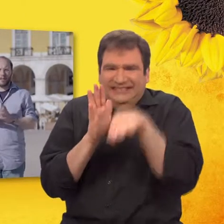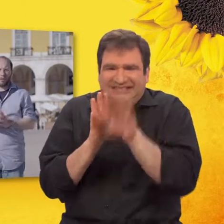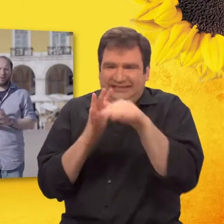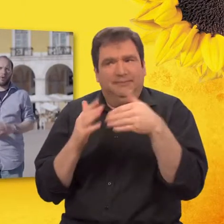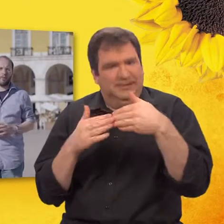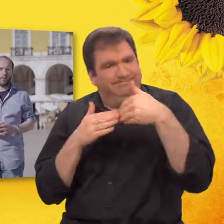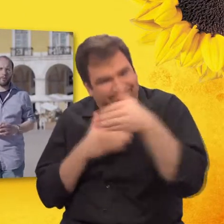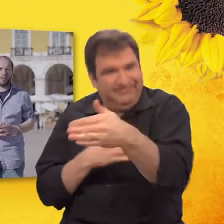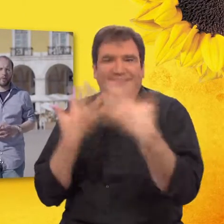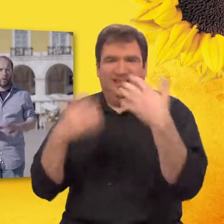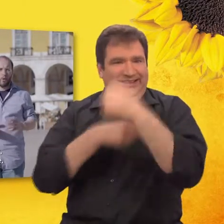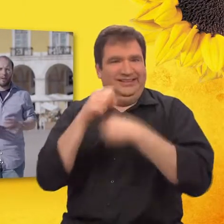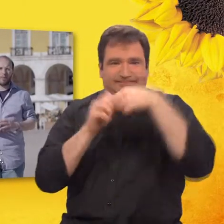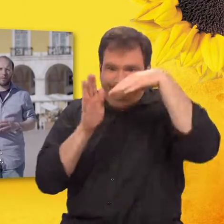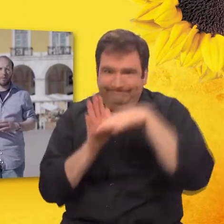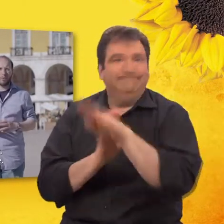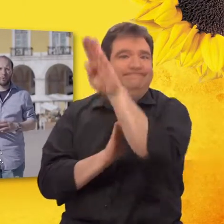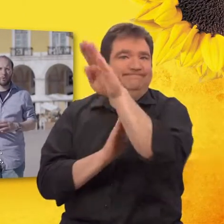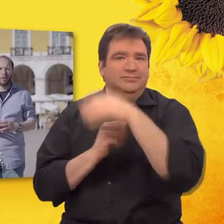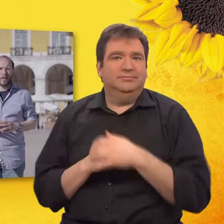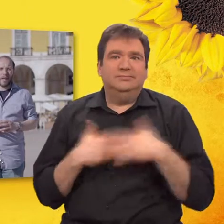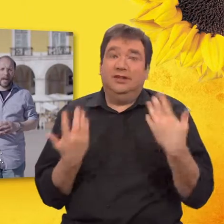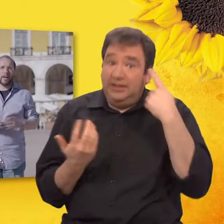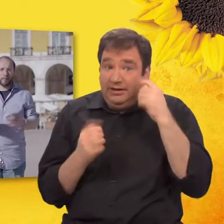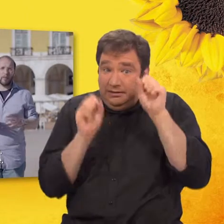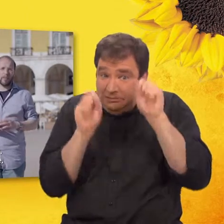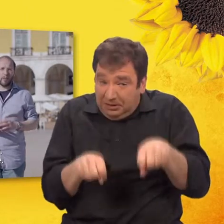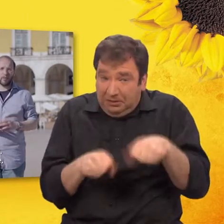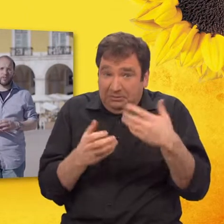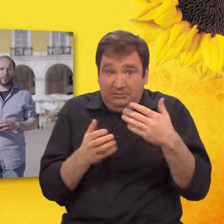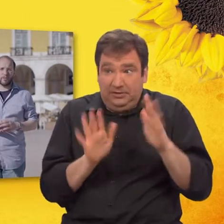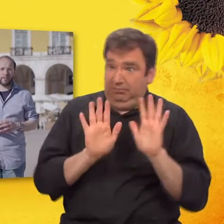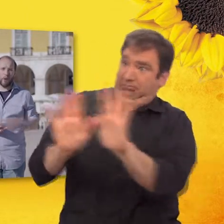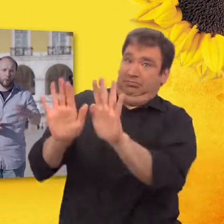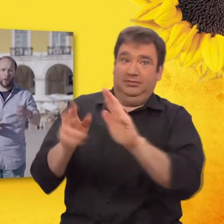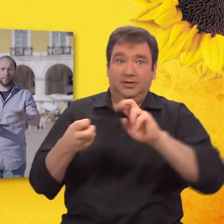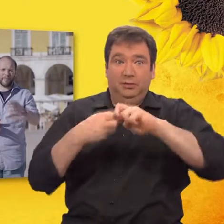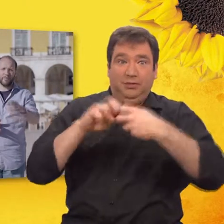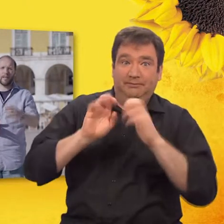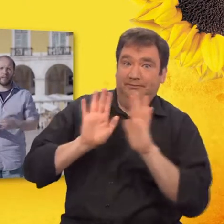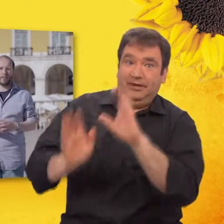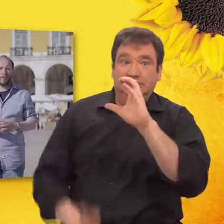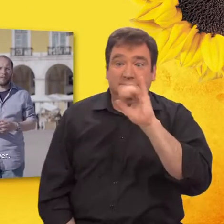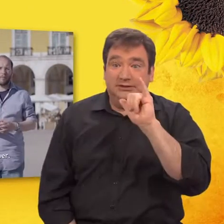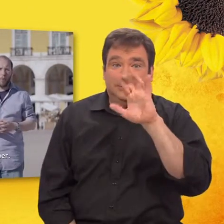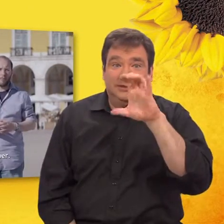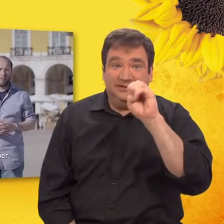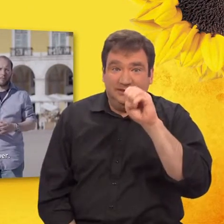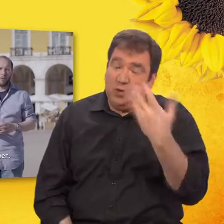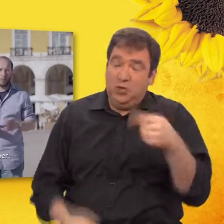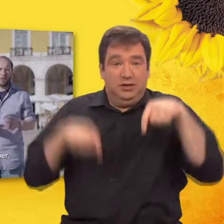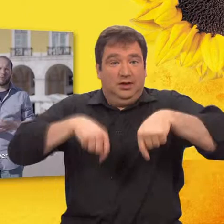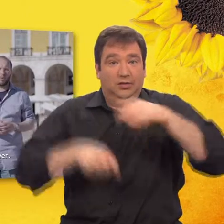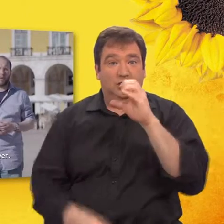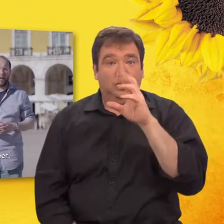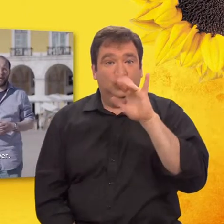e relançar as suas economias. O mais importante, contudo, é que eles podem ser salvos da Circe. Ou melhor, da crise. Como?